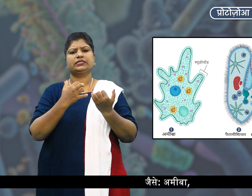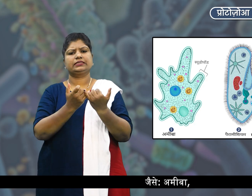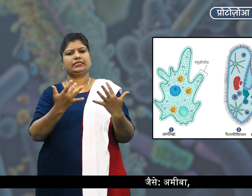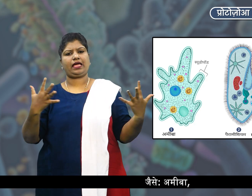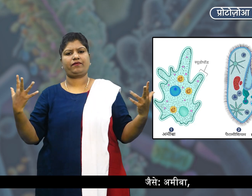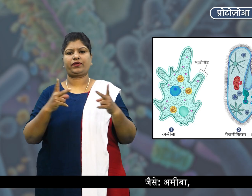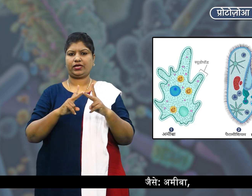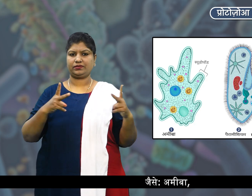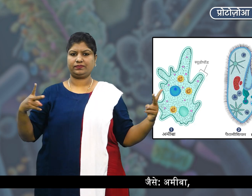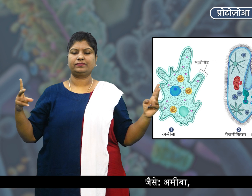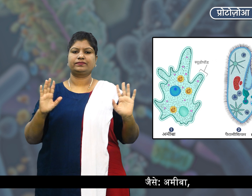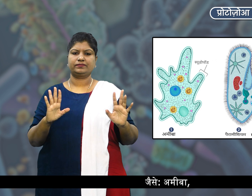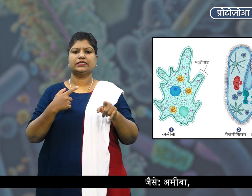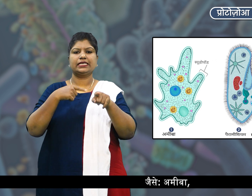जैसे अमीबा,